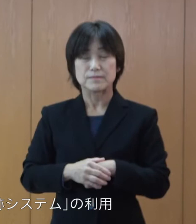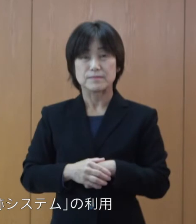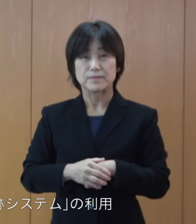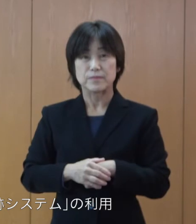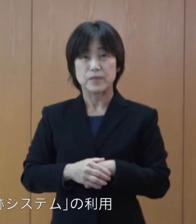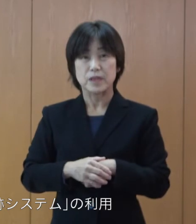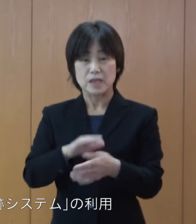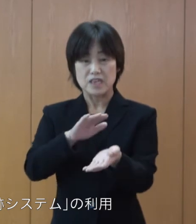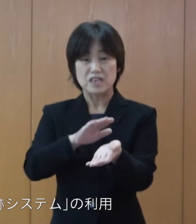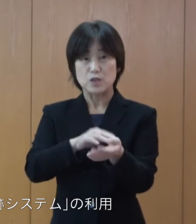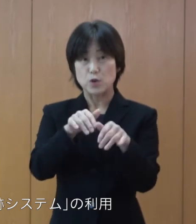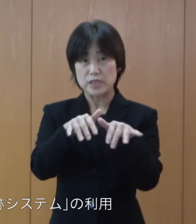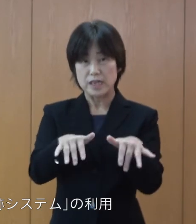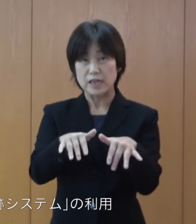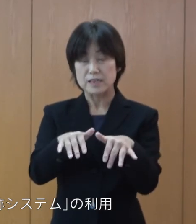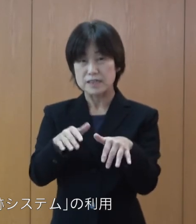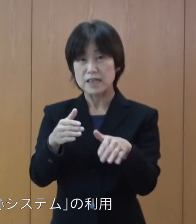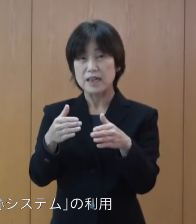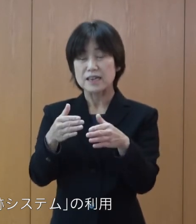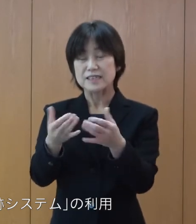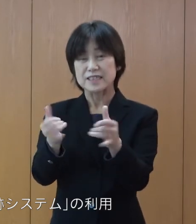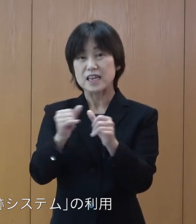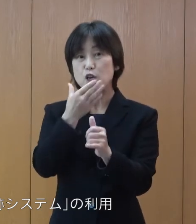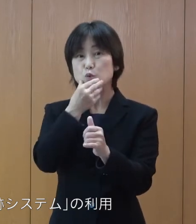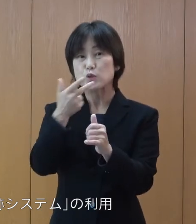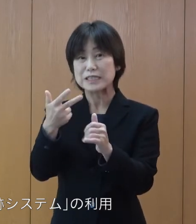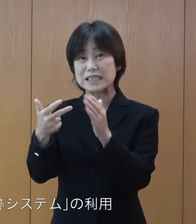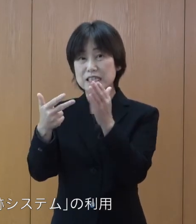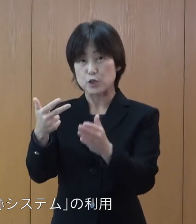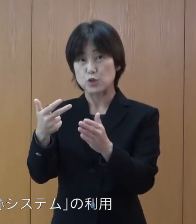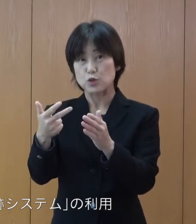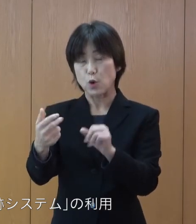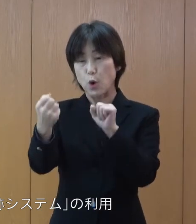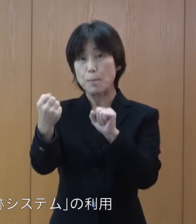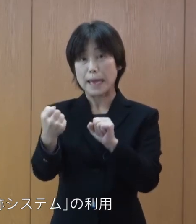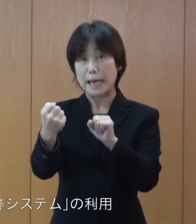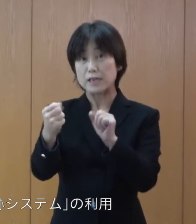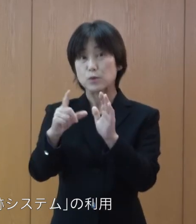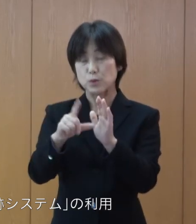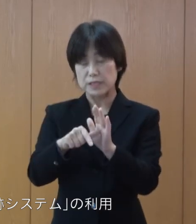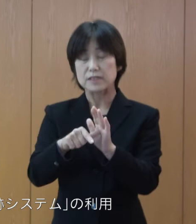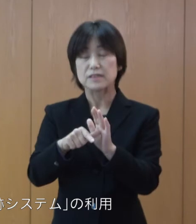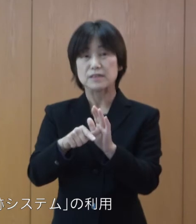医療機関や社会福祉施設等への面会等には、